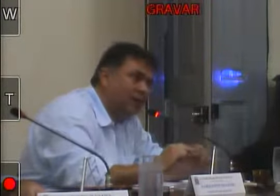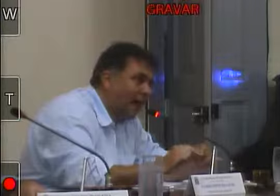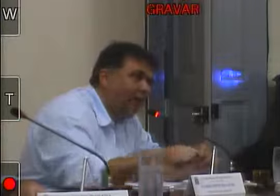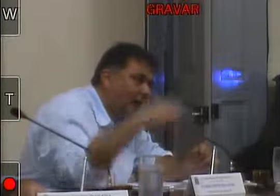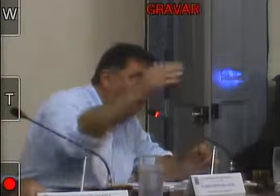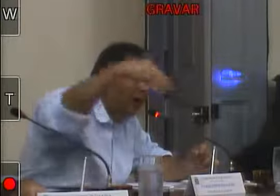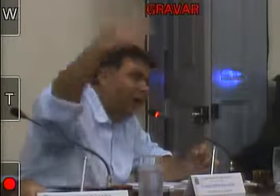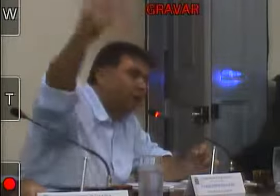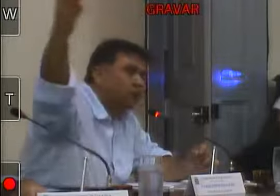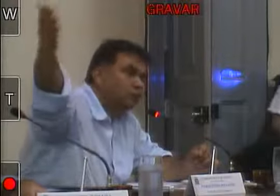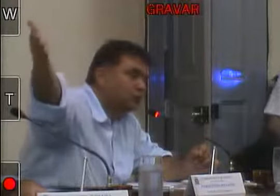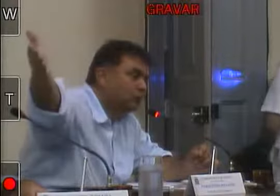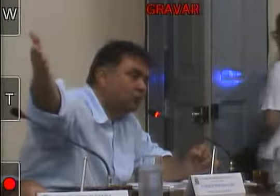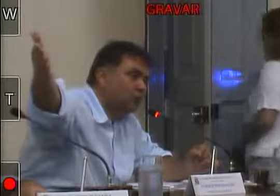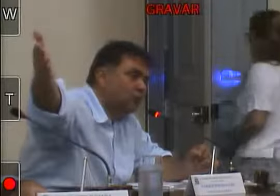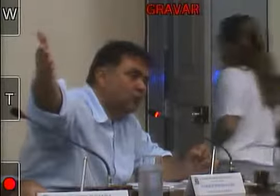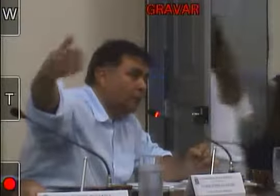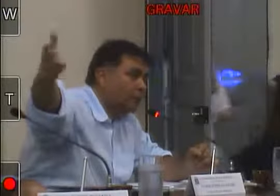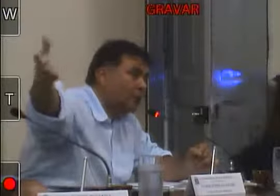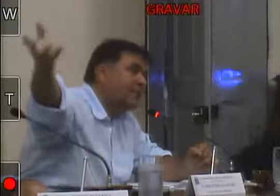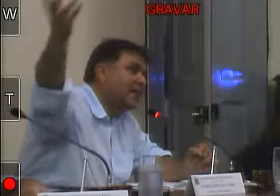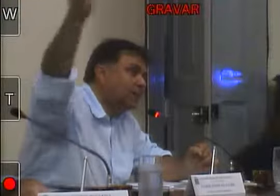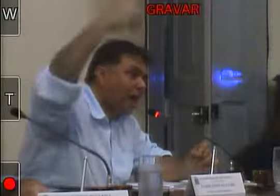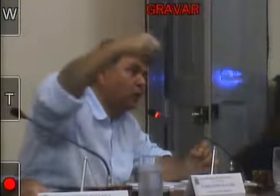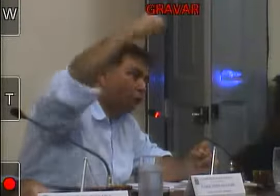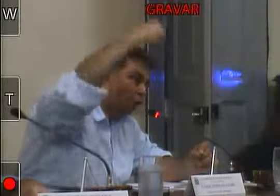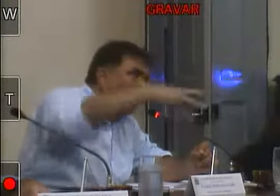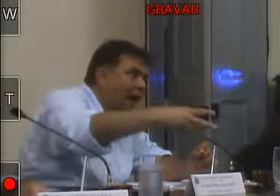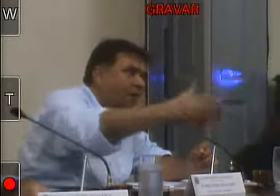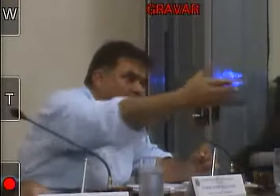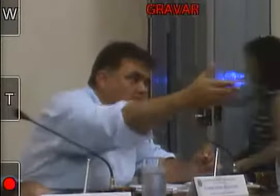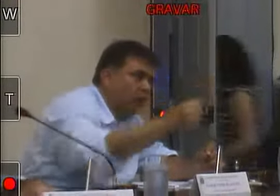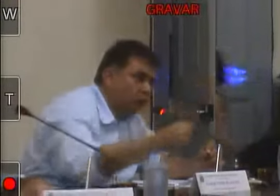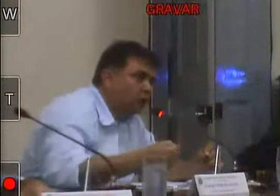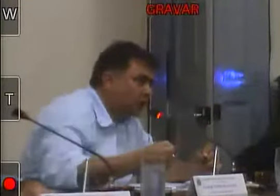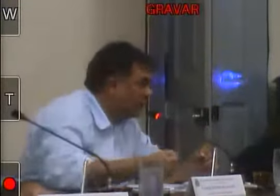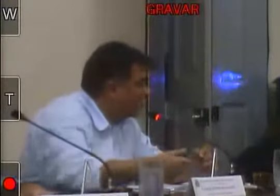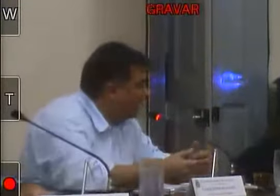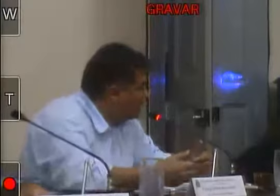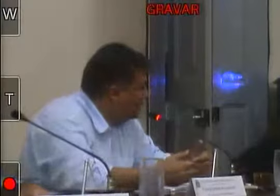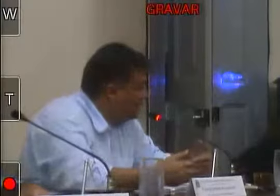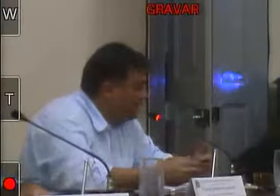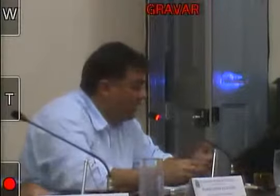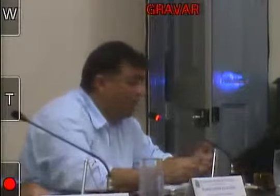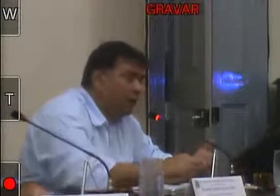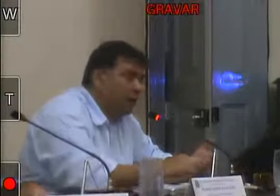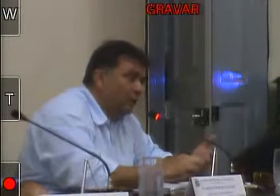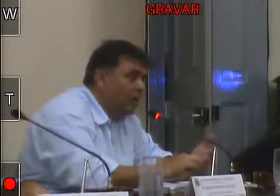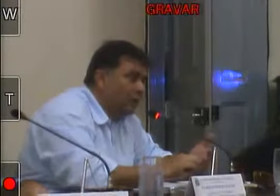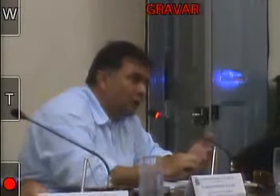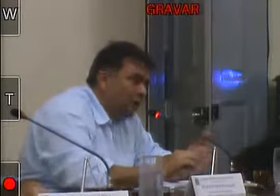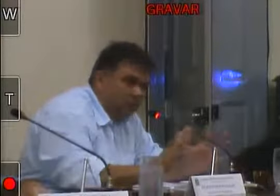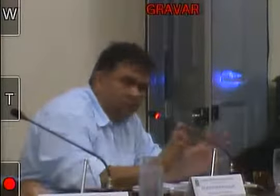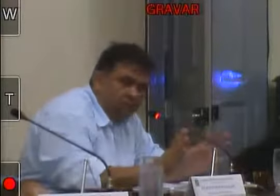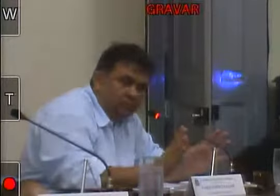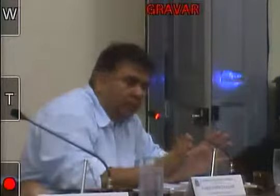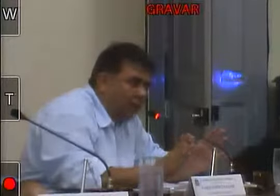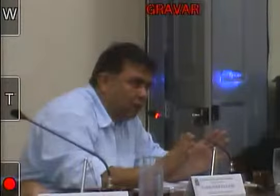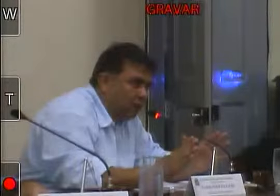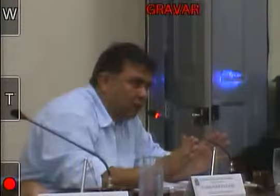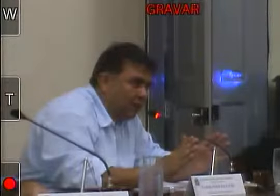não tem água lá, é uma água de uma pessoa que cede água e cobra água desses moradores do loteamento Guaranis. Então, o meu requerimento